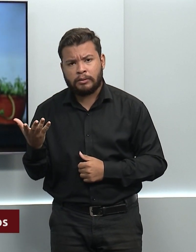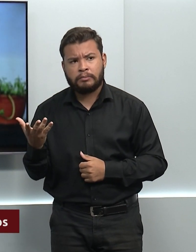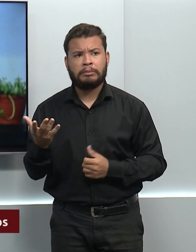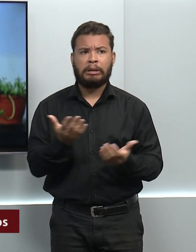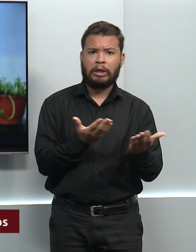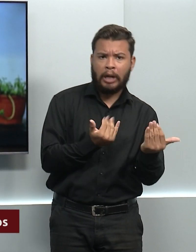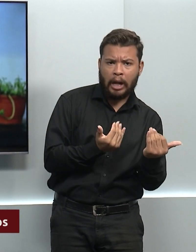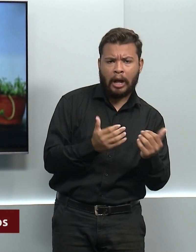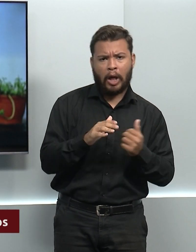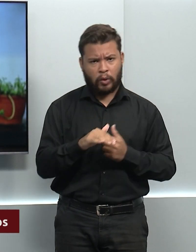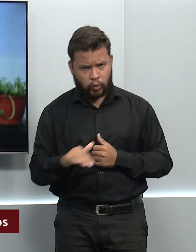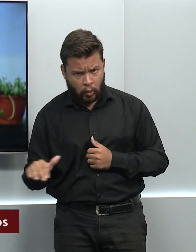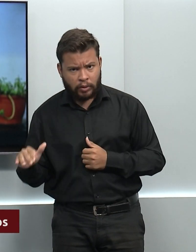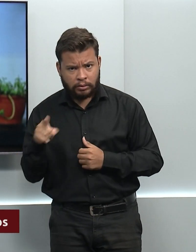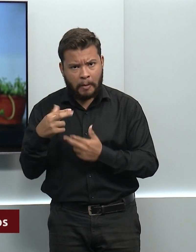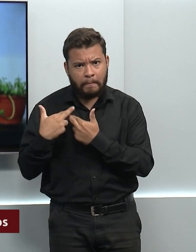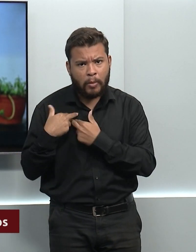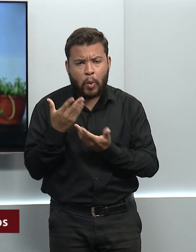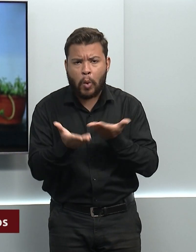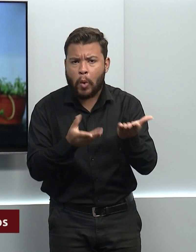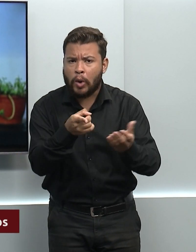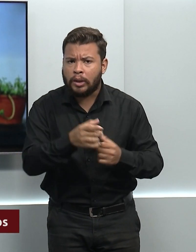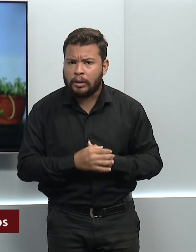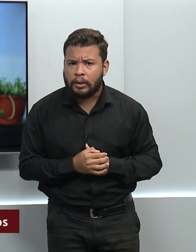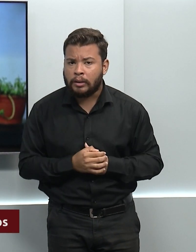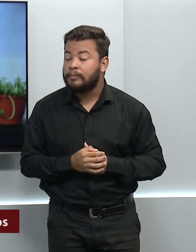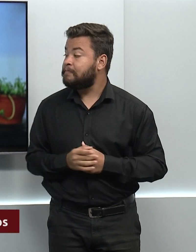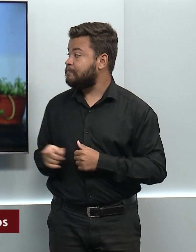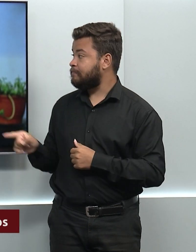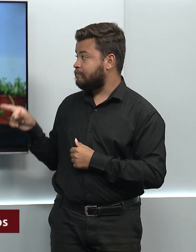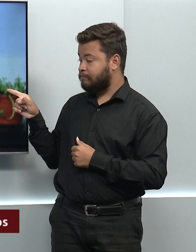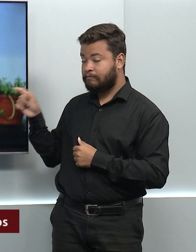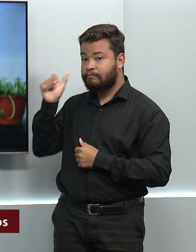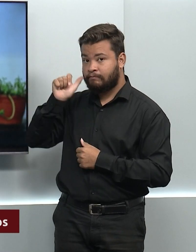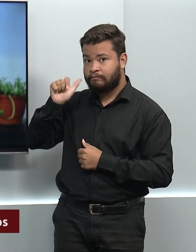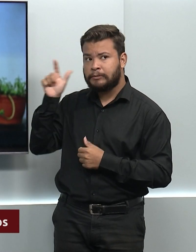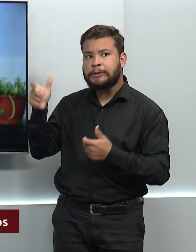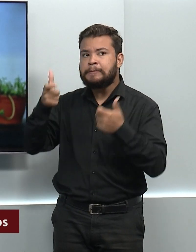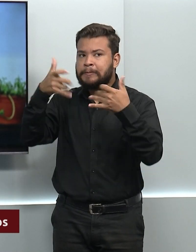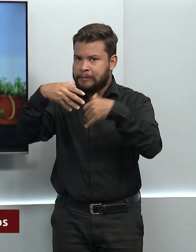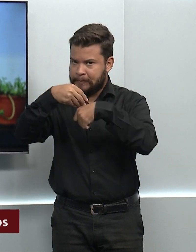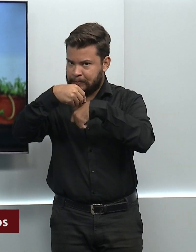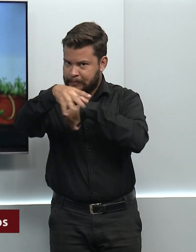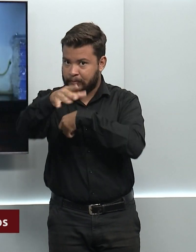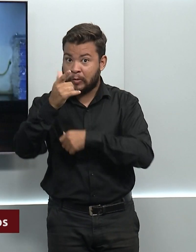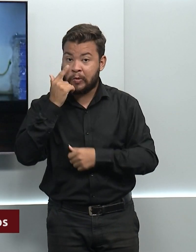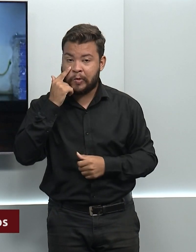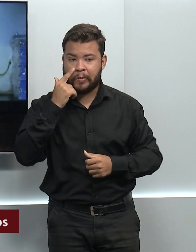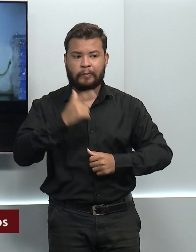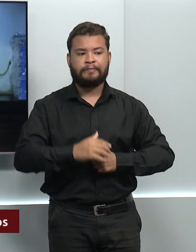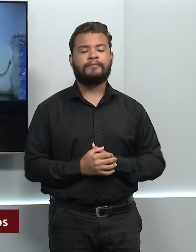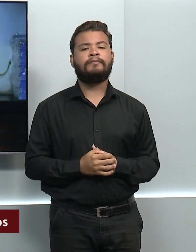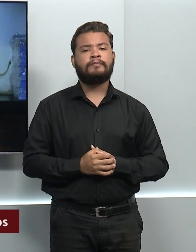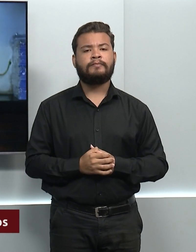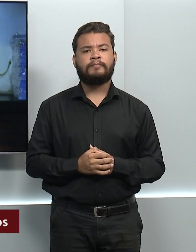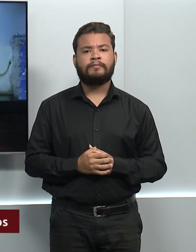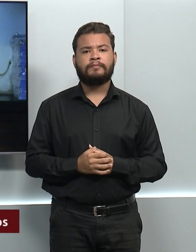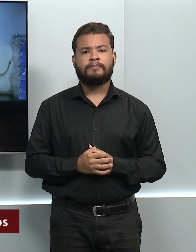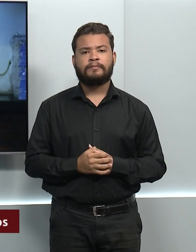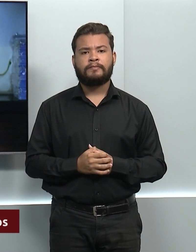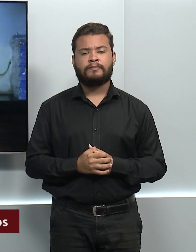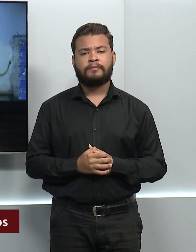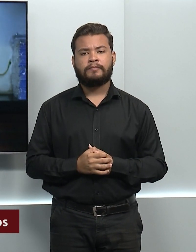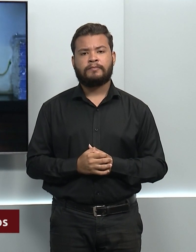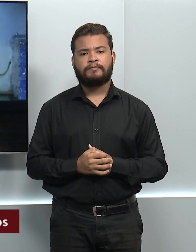Camila Nogueira, técnica administrativa em educação, tem uma mensagem para você. Um recado que eu daria